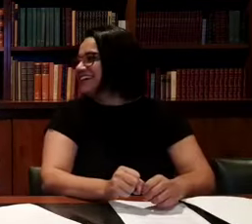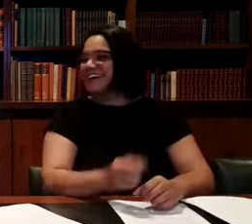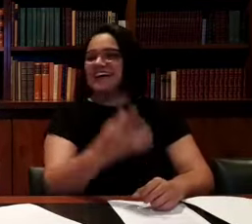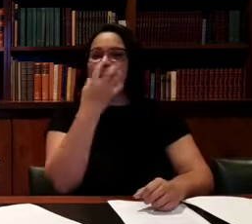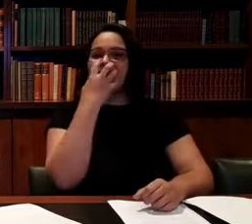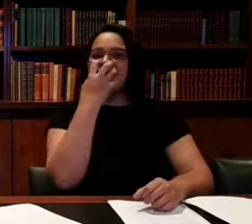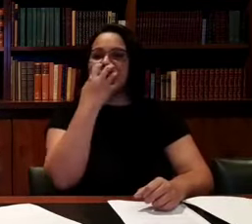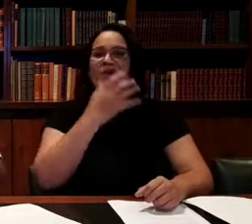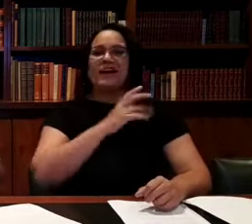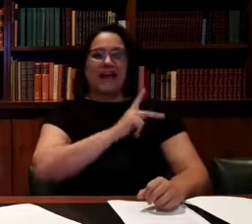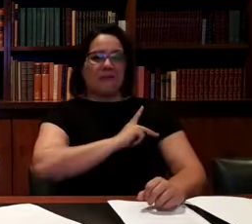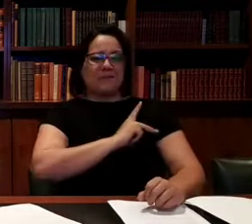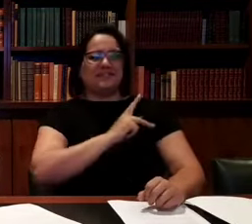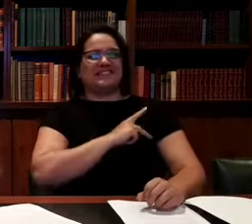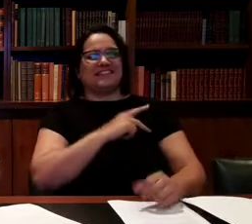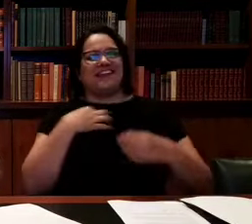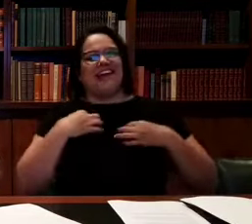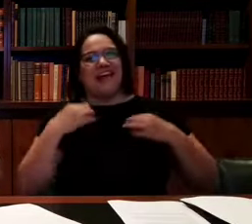camisa do Palmeiras